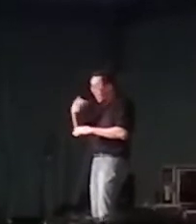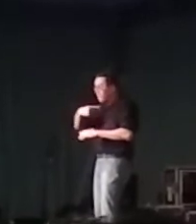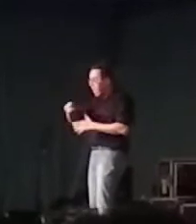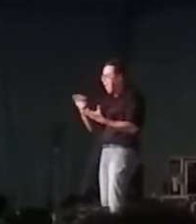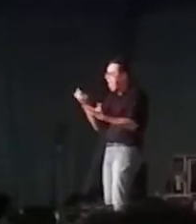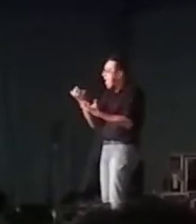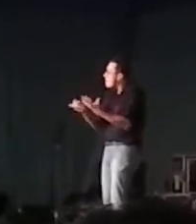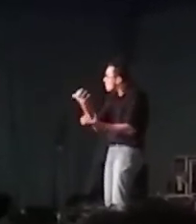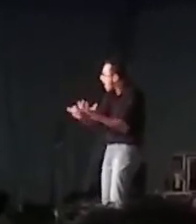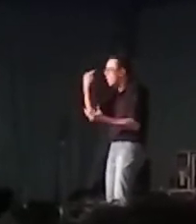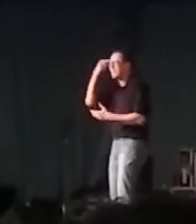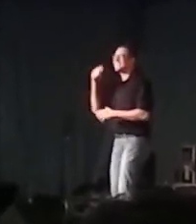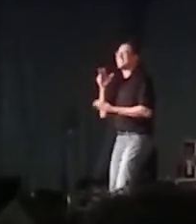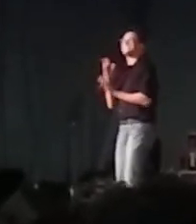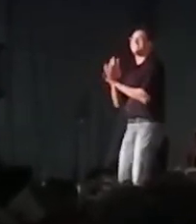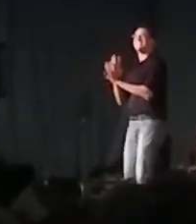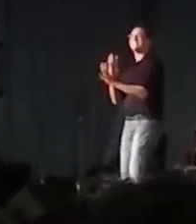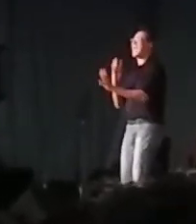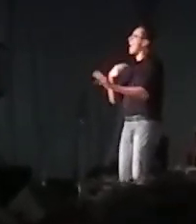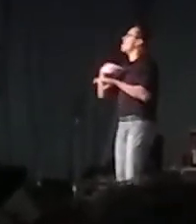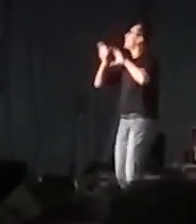muito. Bom.